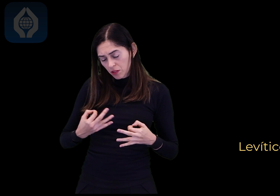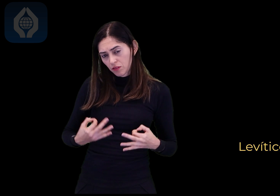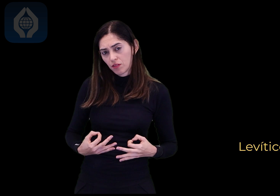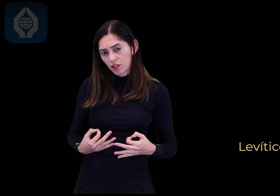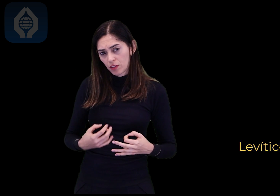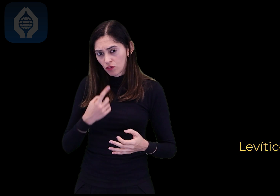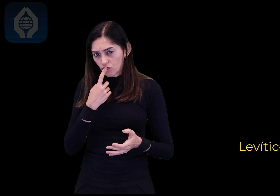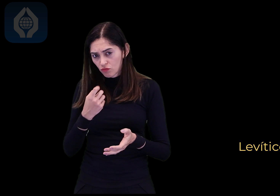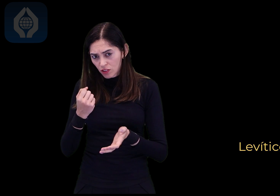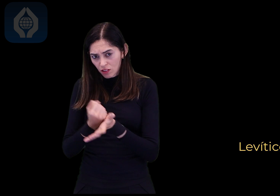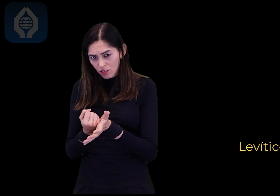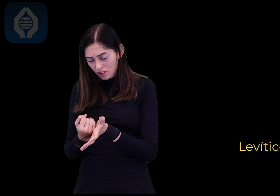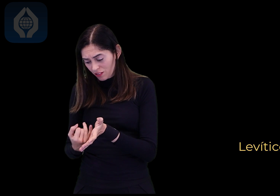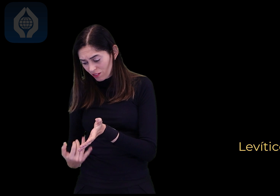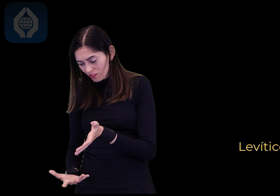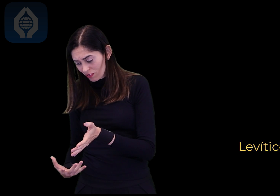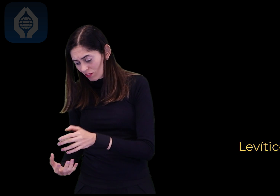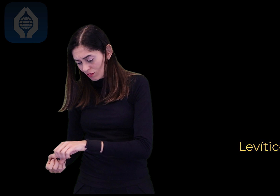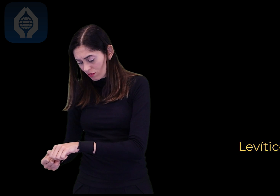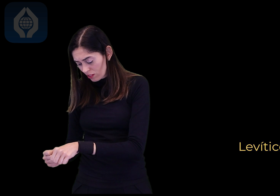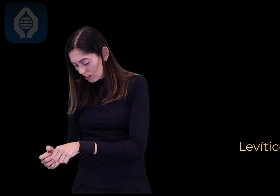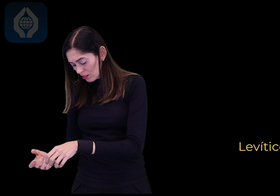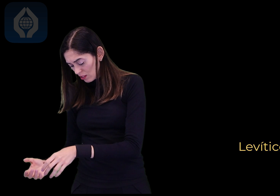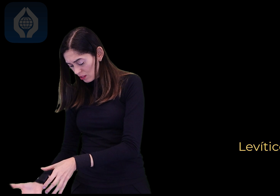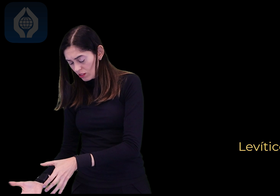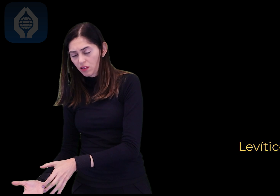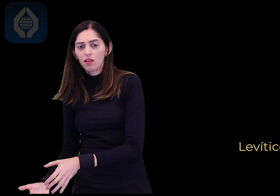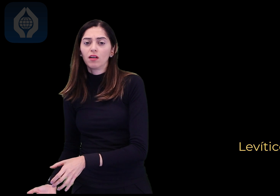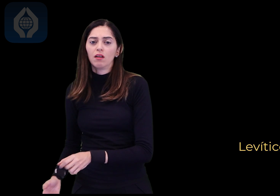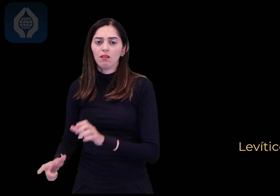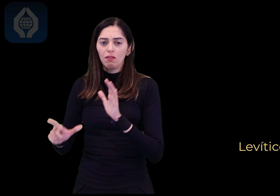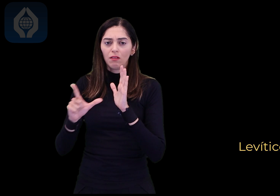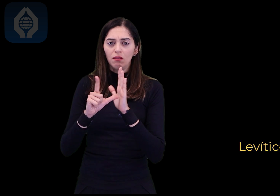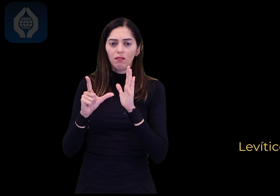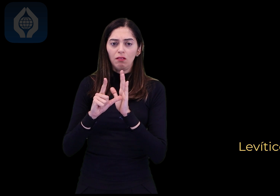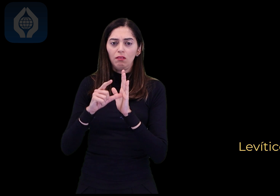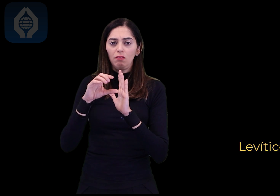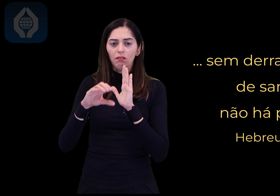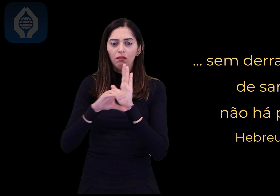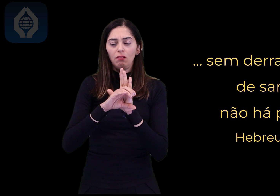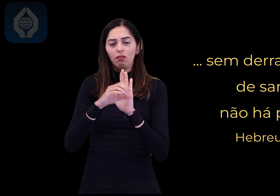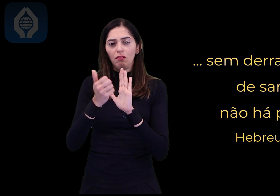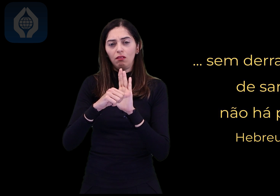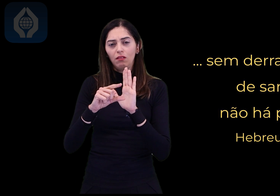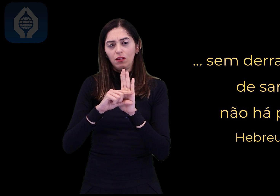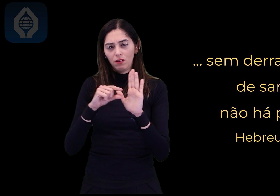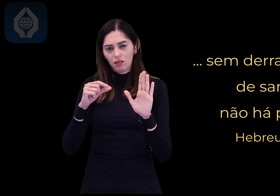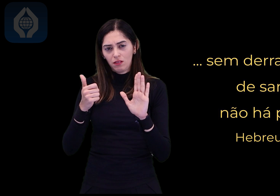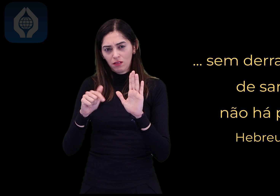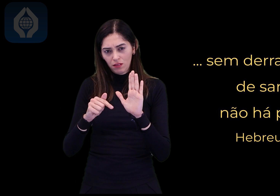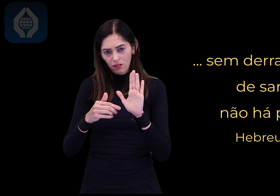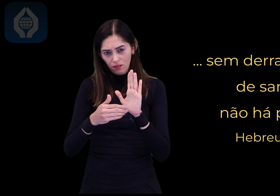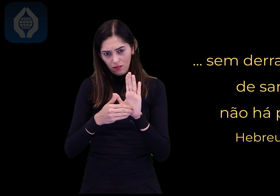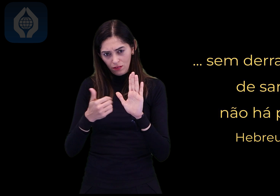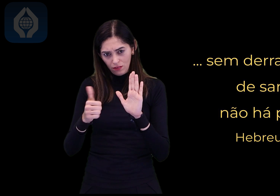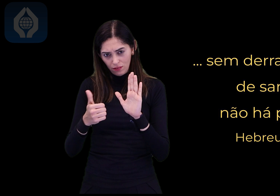ser derramado. Levíticos 11, 17 e 11 e Hebreus 9, 22 diz: